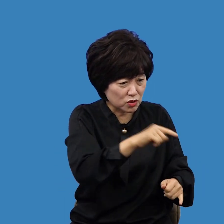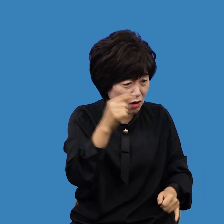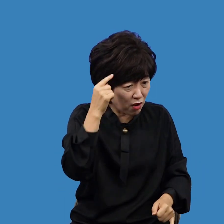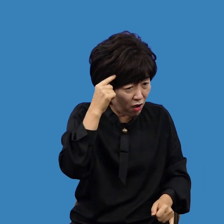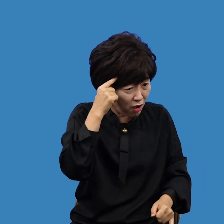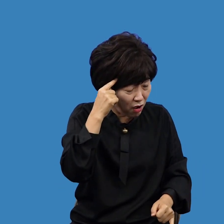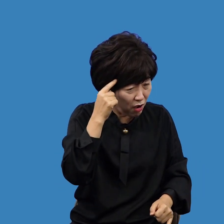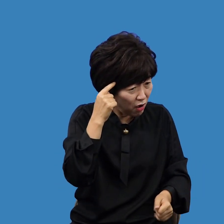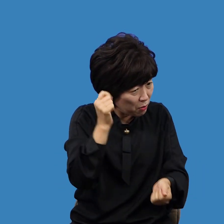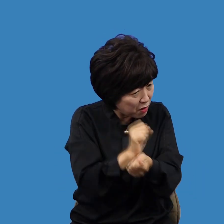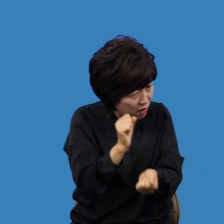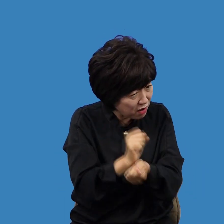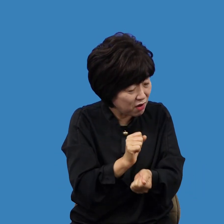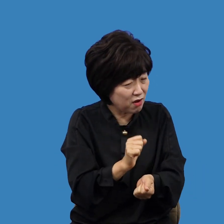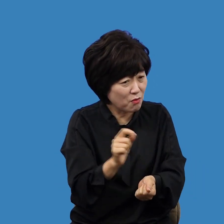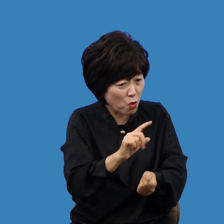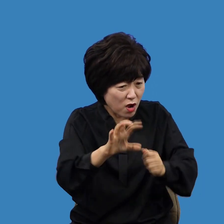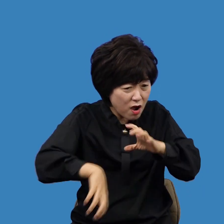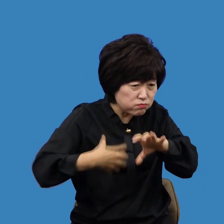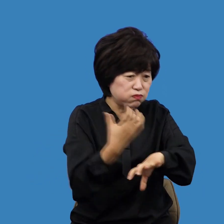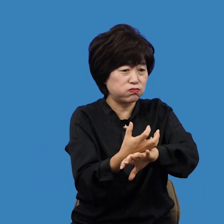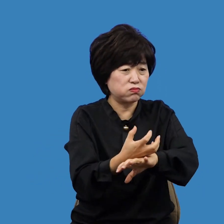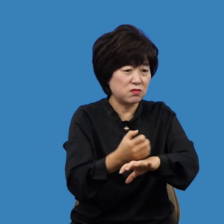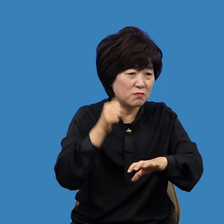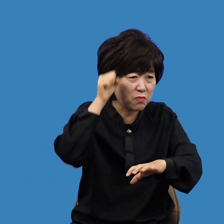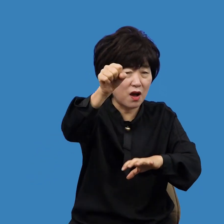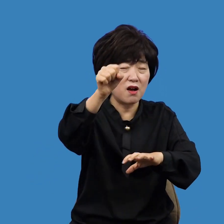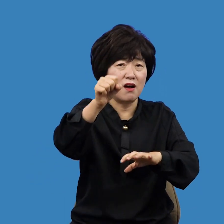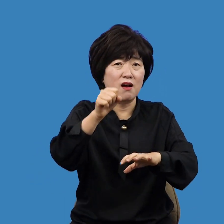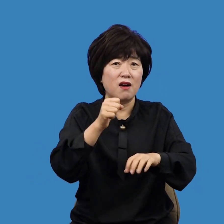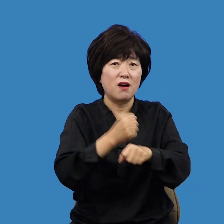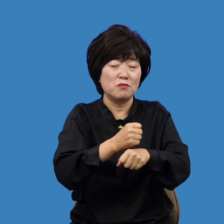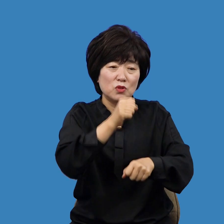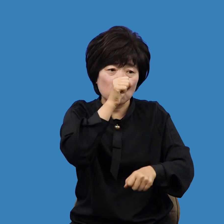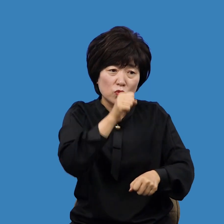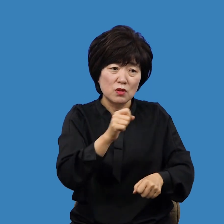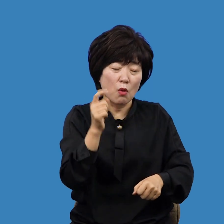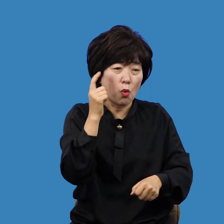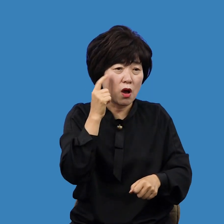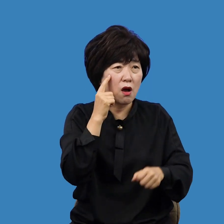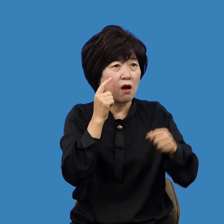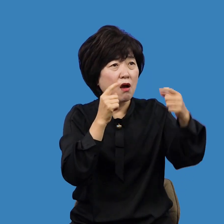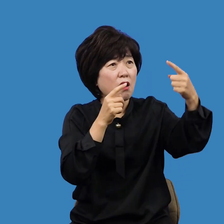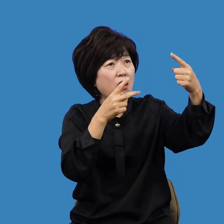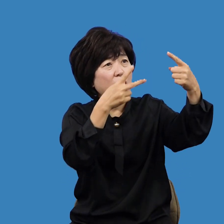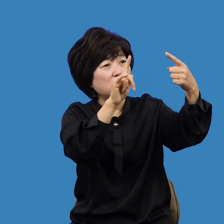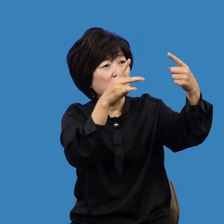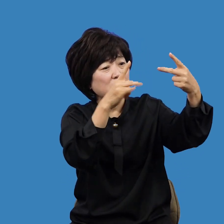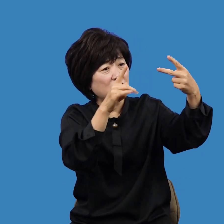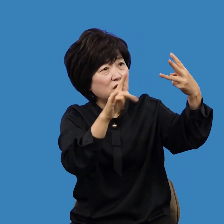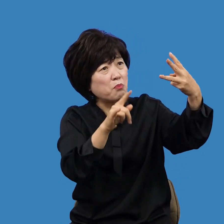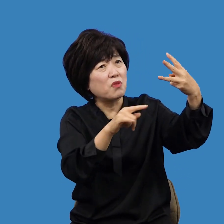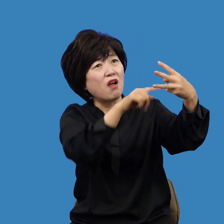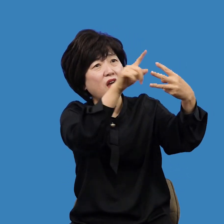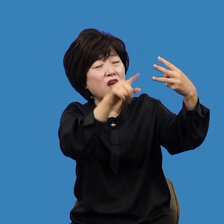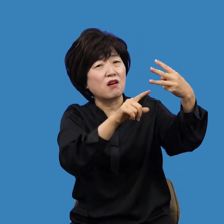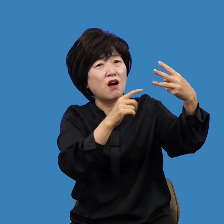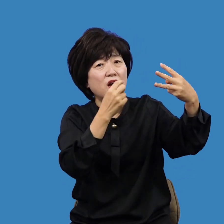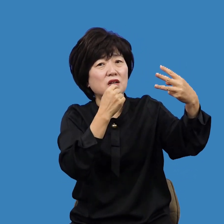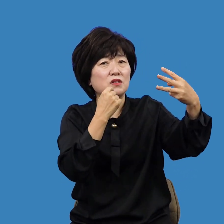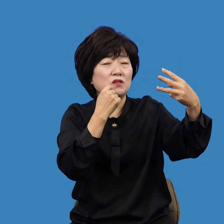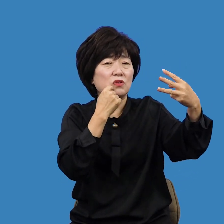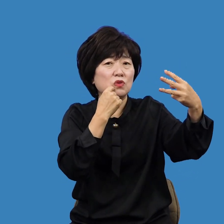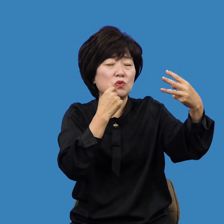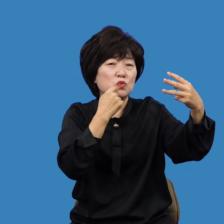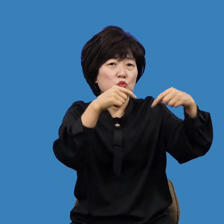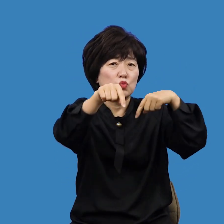머리가 있다면 하여간 그 안에서 뭔가 벌써 일어났어야 되는 거잖아. 어떻게 그 3대가 말도 안 되는 악한 일들을 하면서 독재를